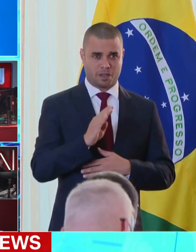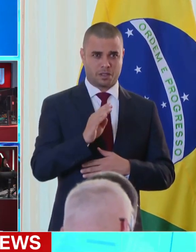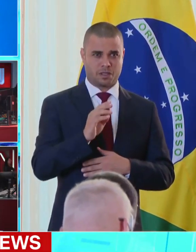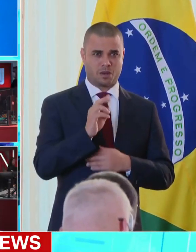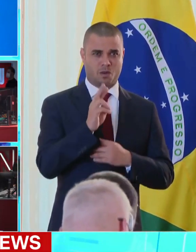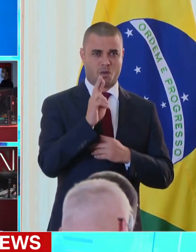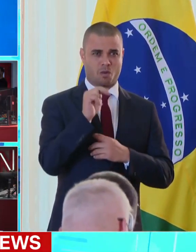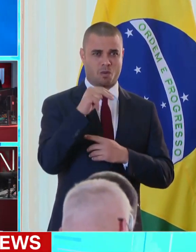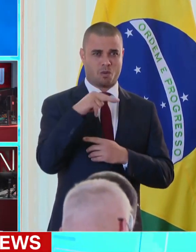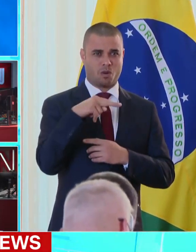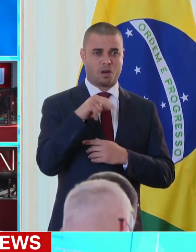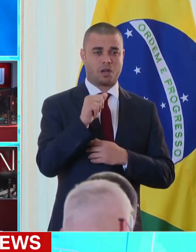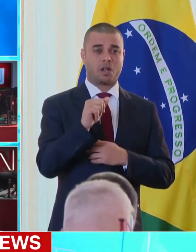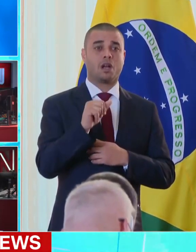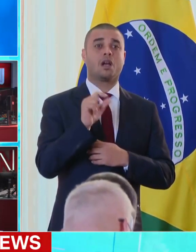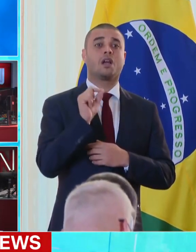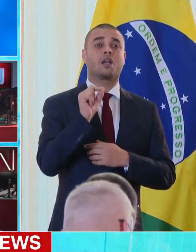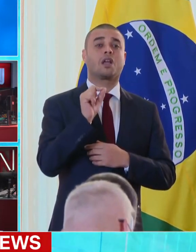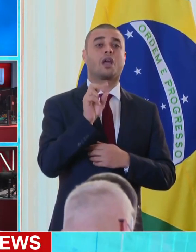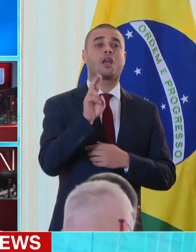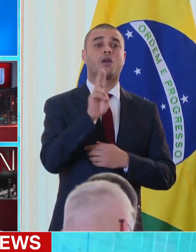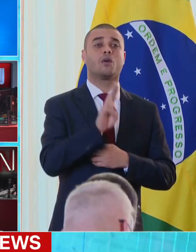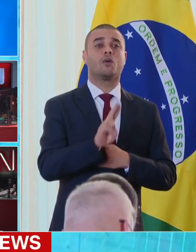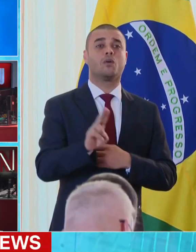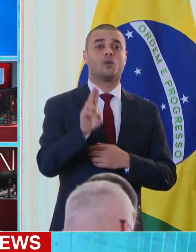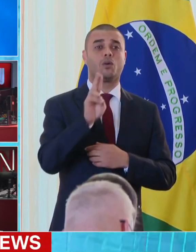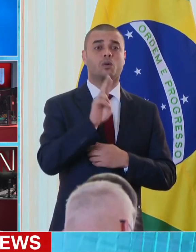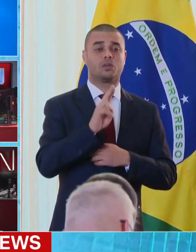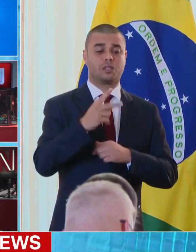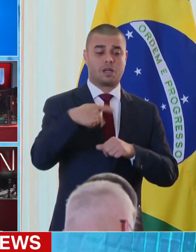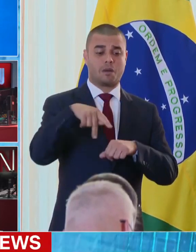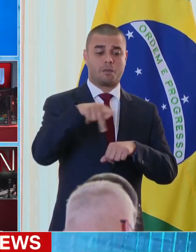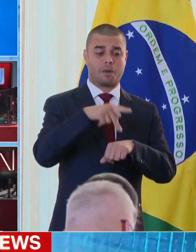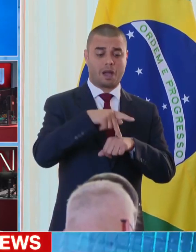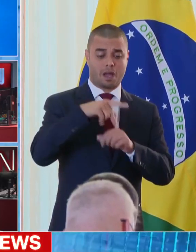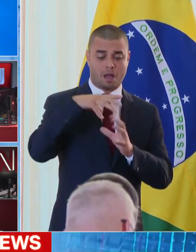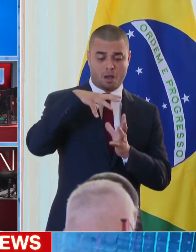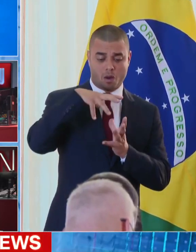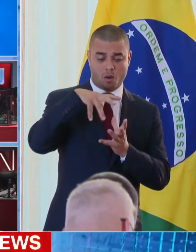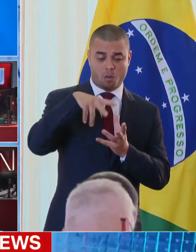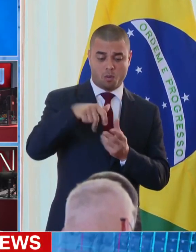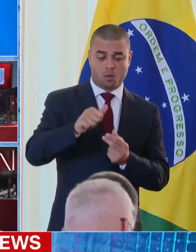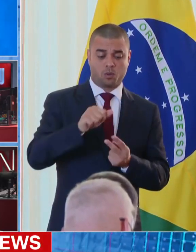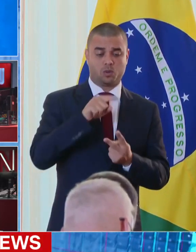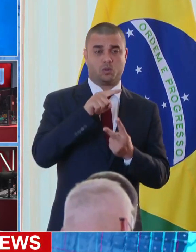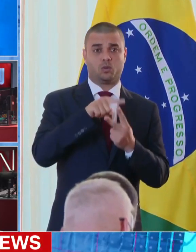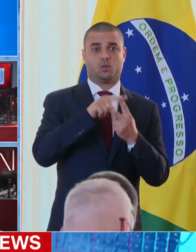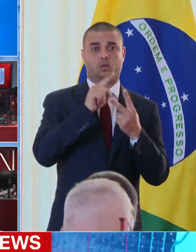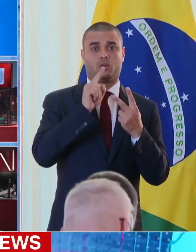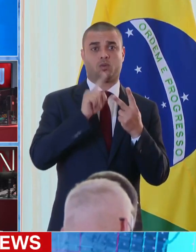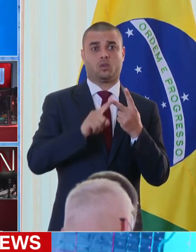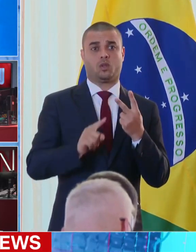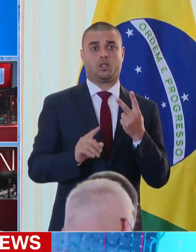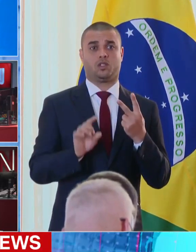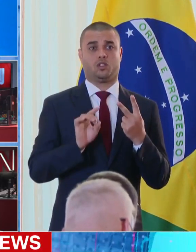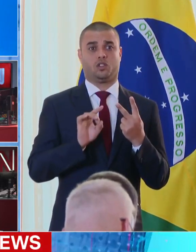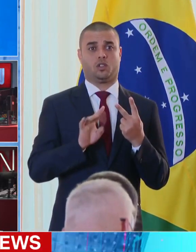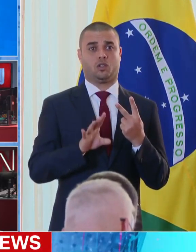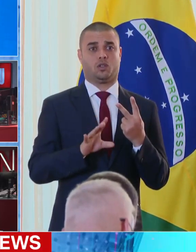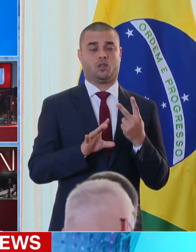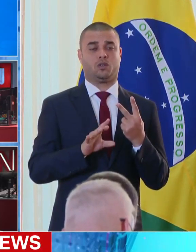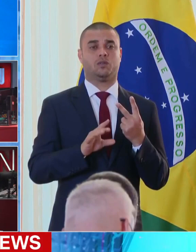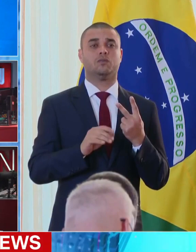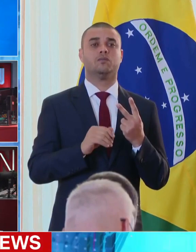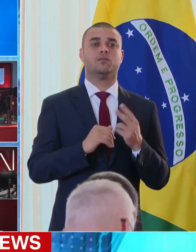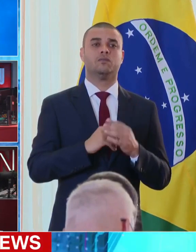das fake News que o presidente frequentemente espalha né que a gente já teve que falar que várias vezes sobre e o MP relembra isso